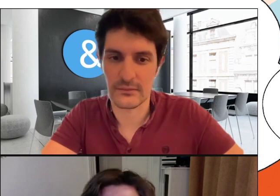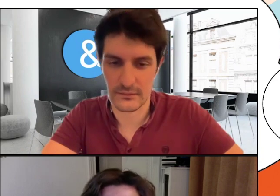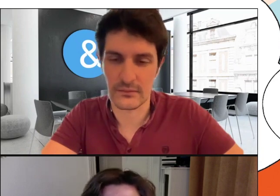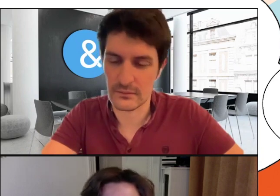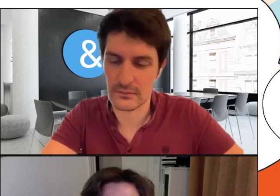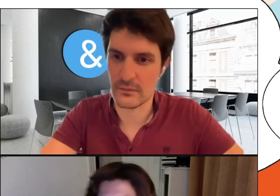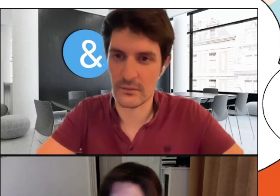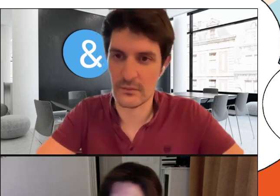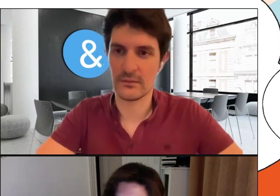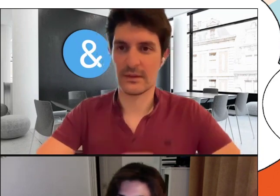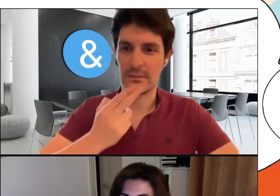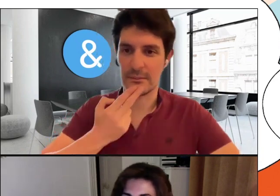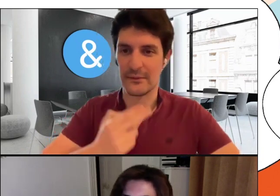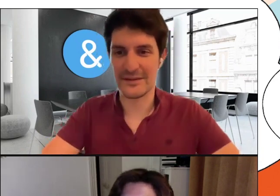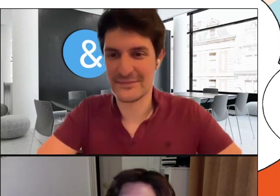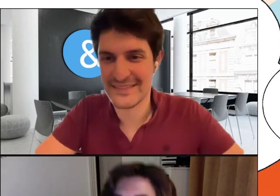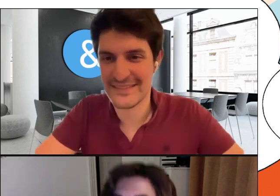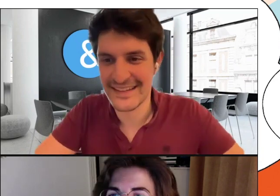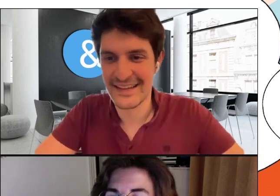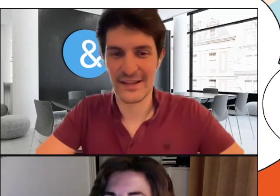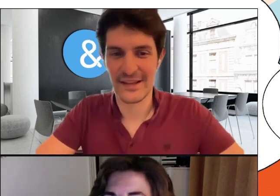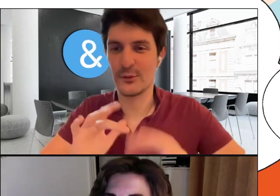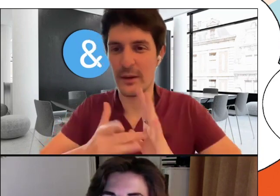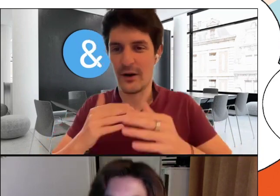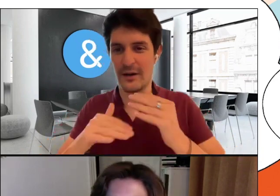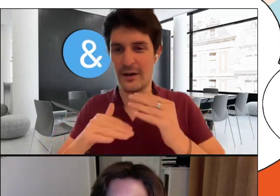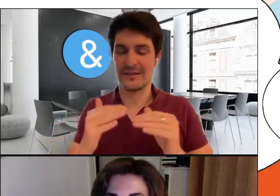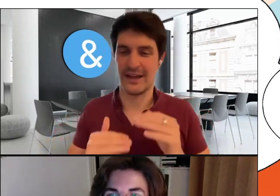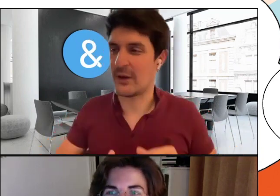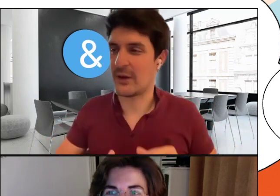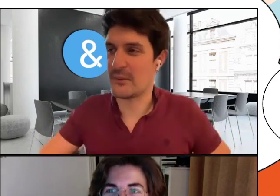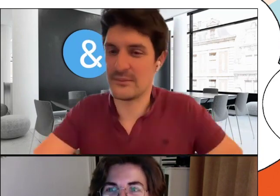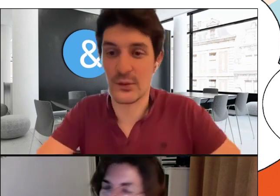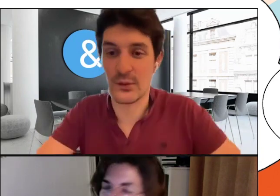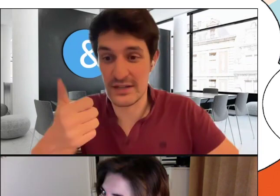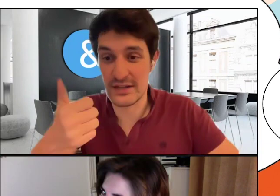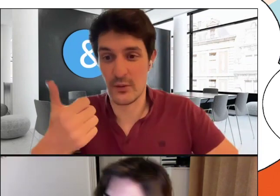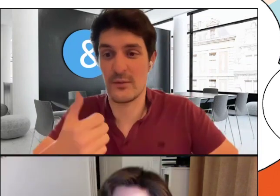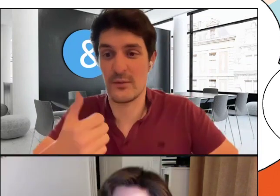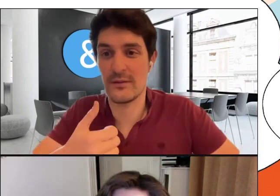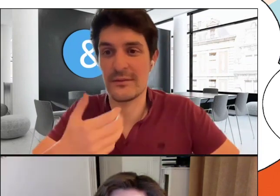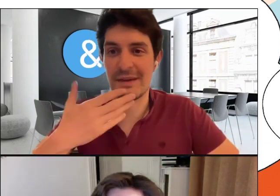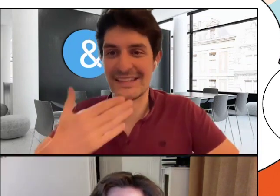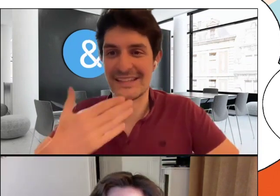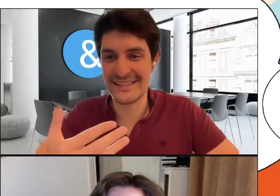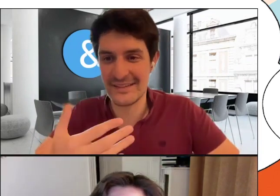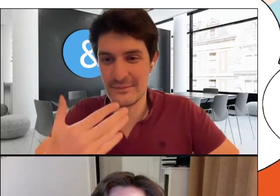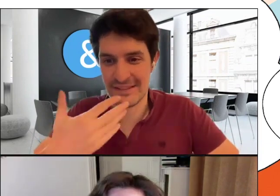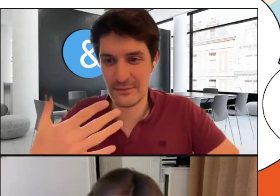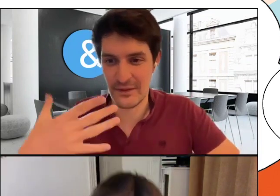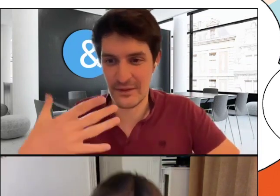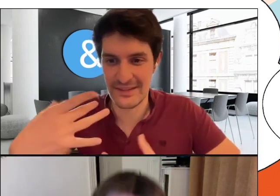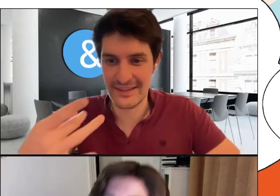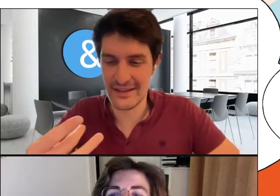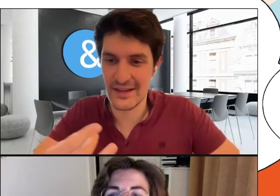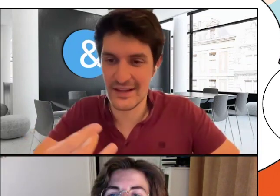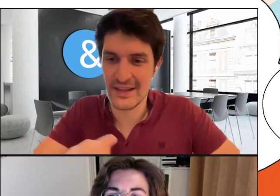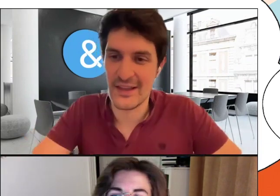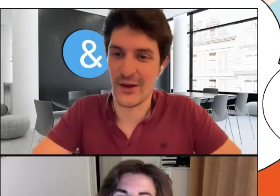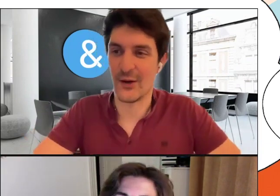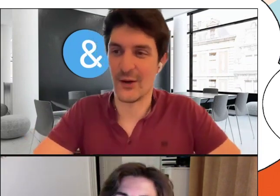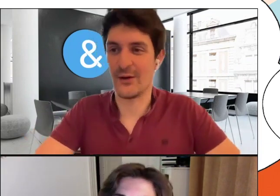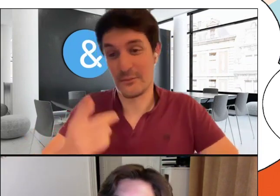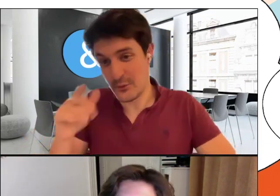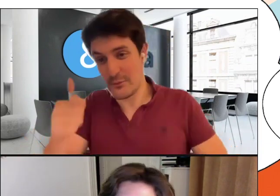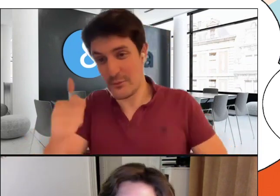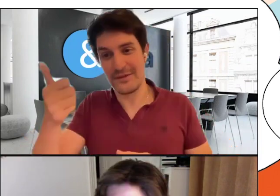OK? Parfait. C'est un programme. Voilà. Donc déjà, premièrement, merci de m'inviter